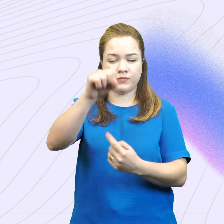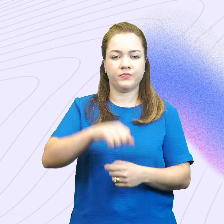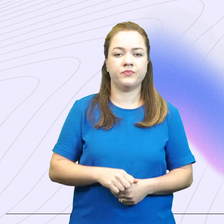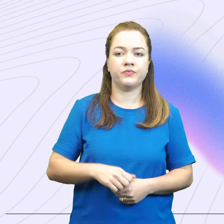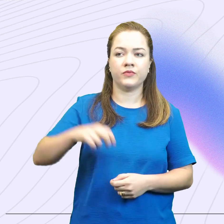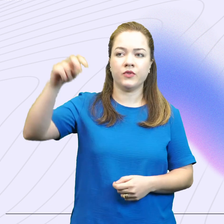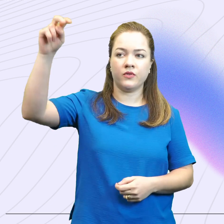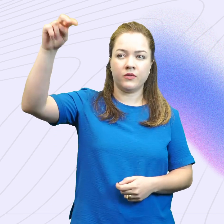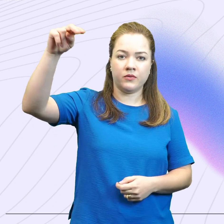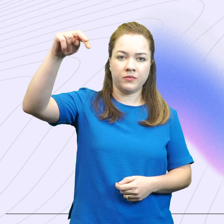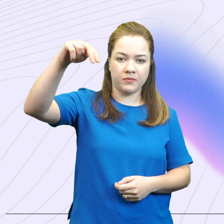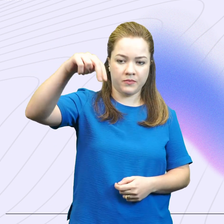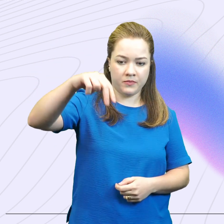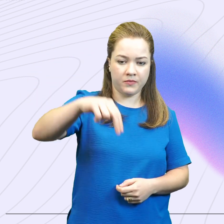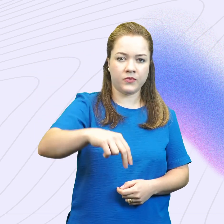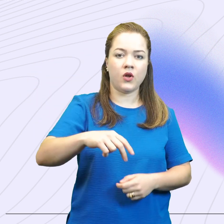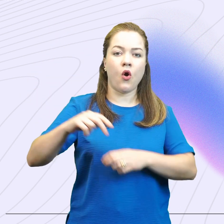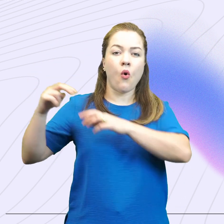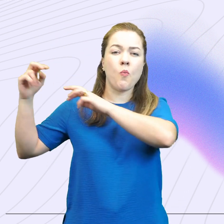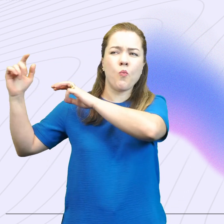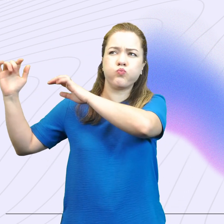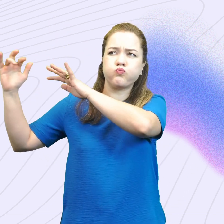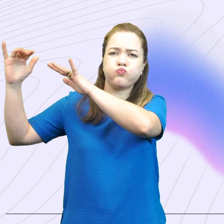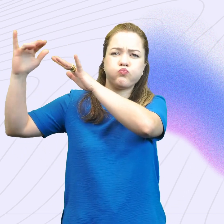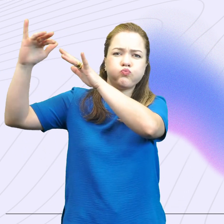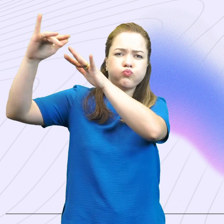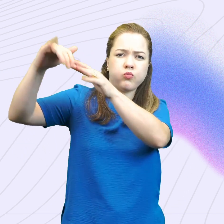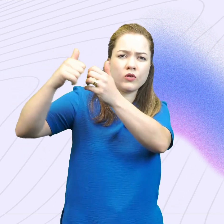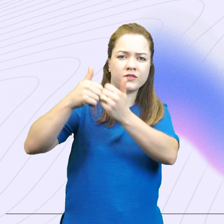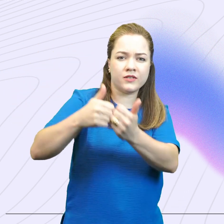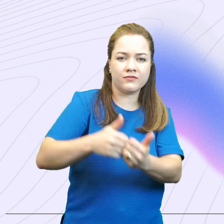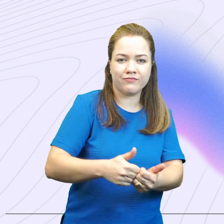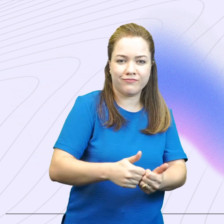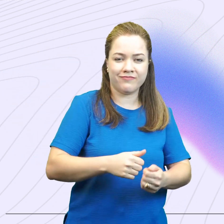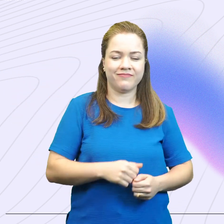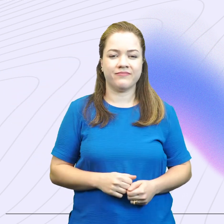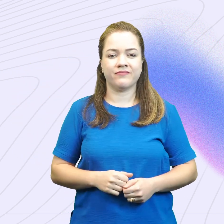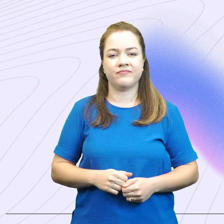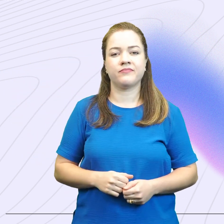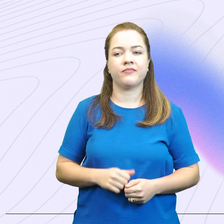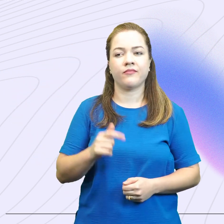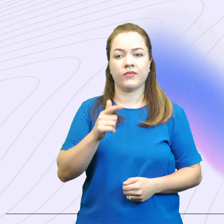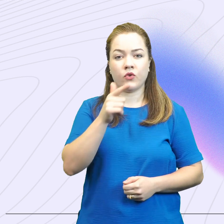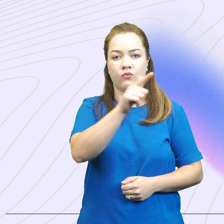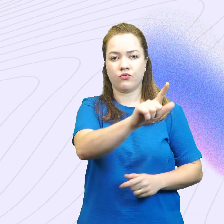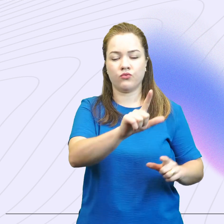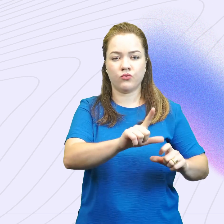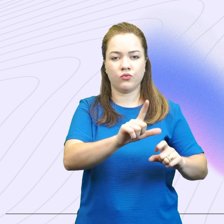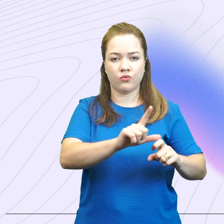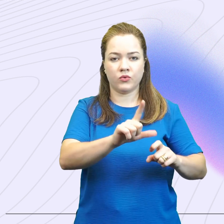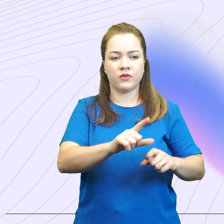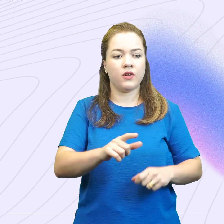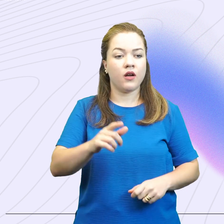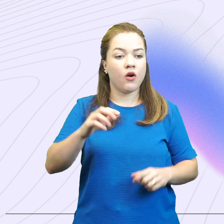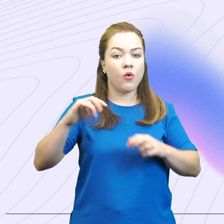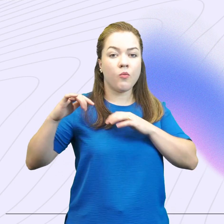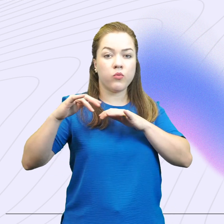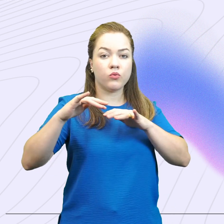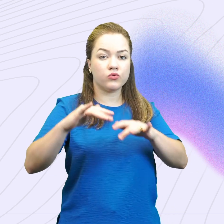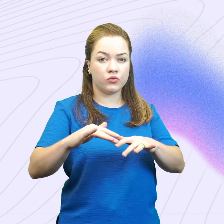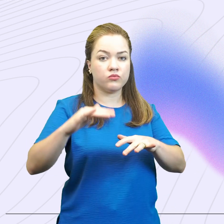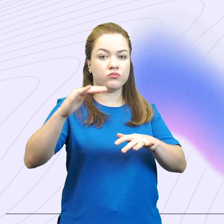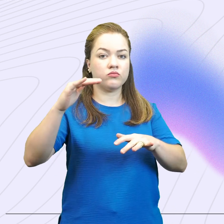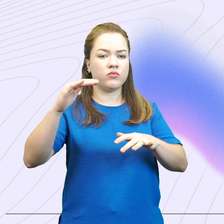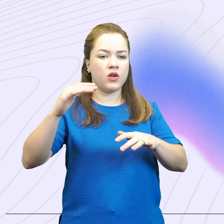do monte, seguiu uma grande multidão. Outro texto de Lucas 9:11 fala assim, sabendo a multidão, que a multidão